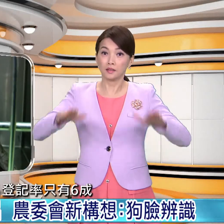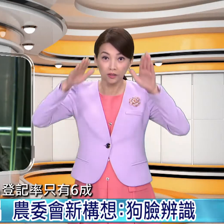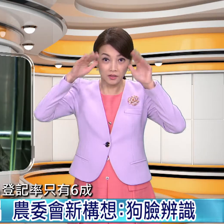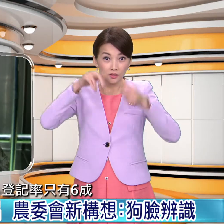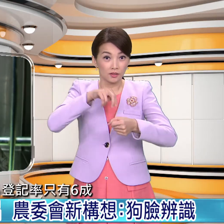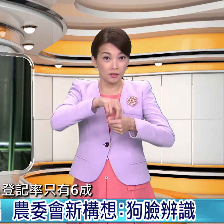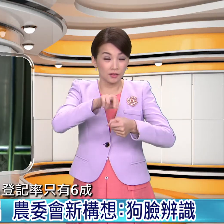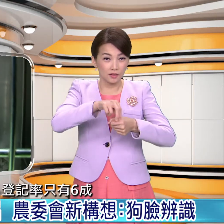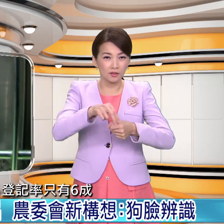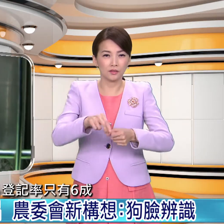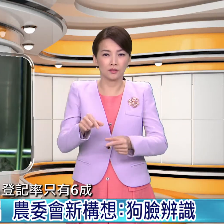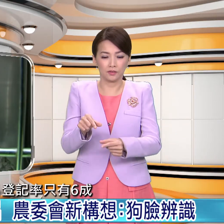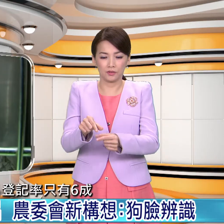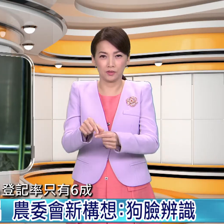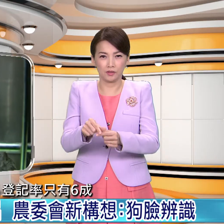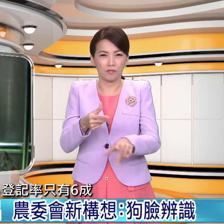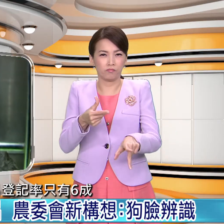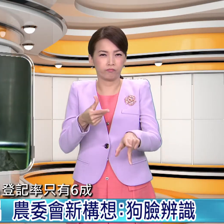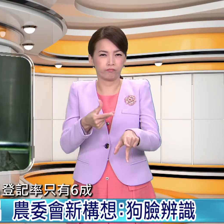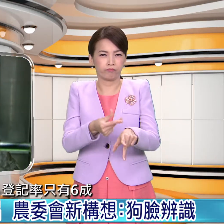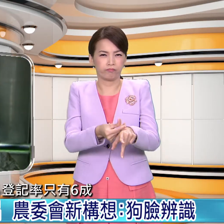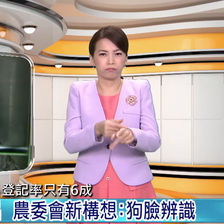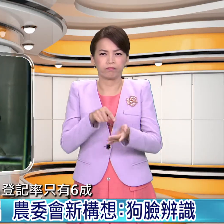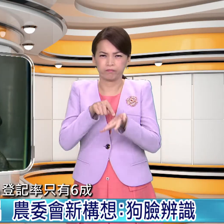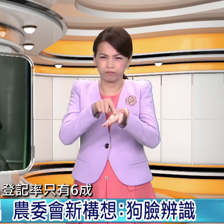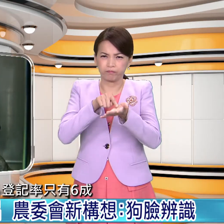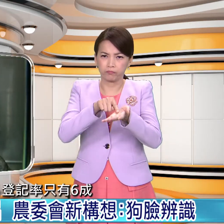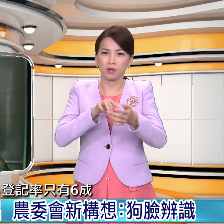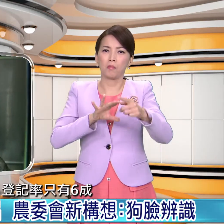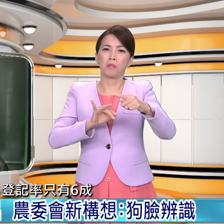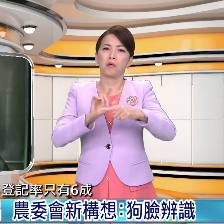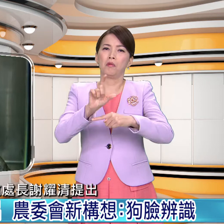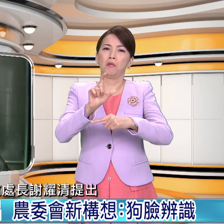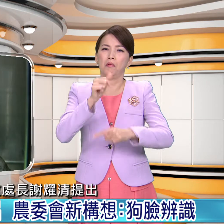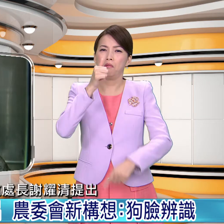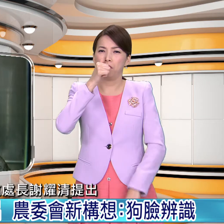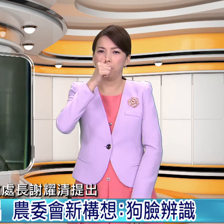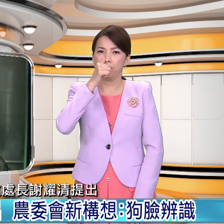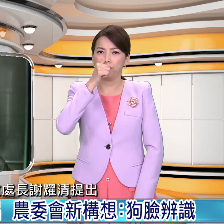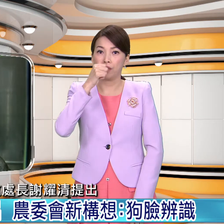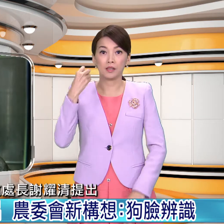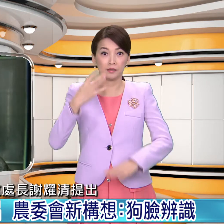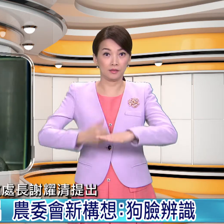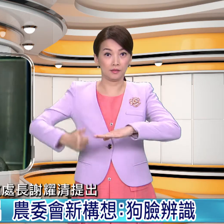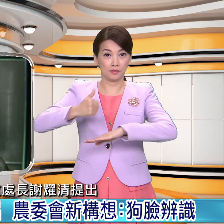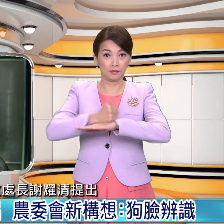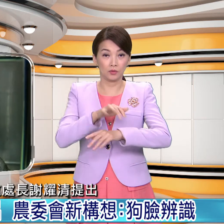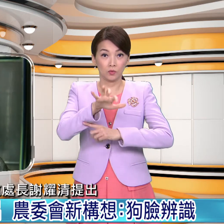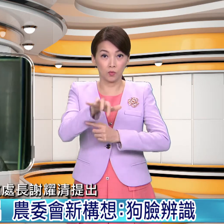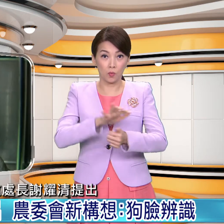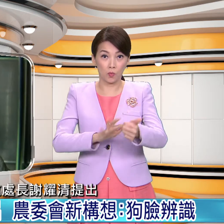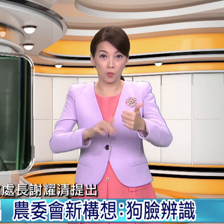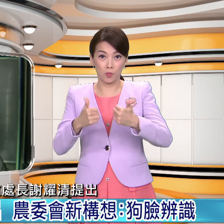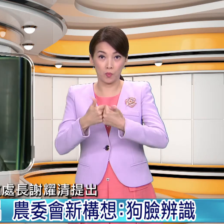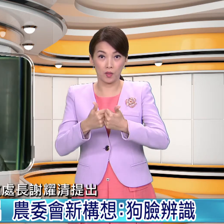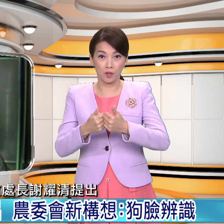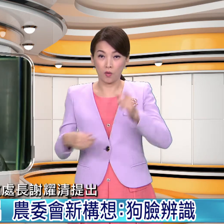现行的宠物晶片登记率只有60%。农委会新任畜牧处长谢耀清提